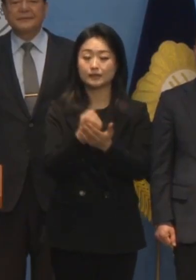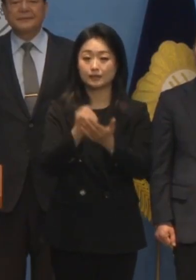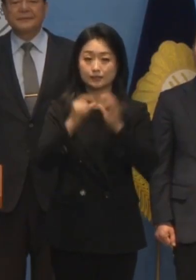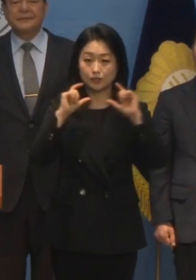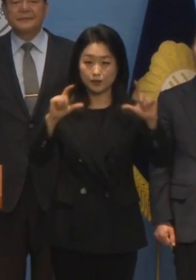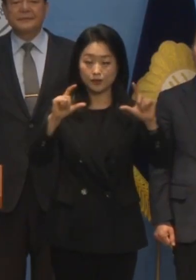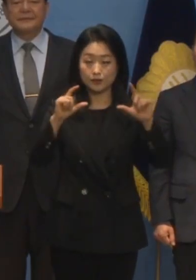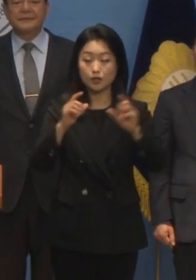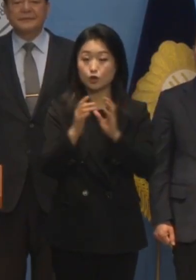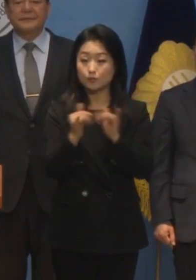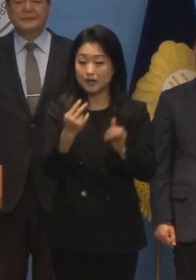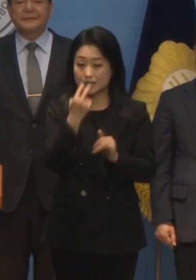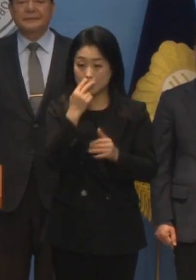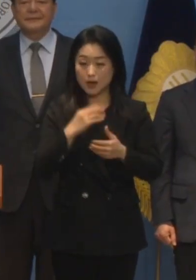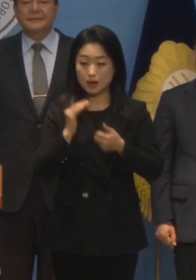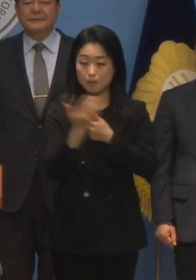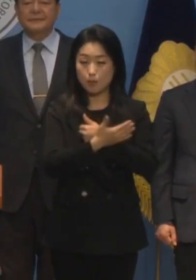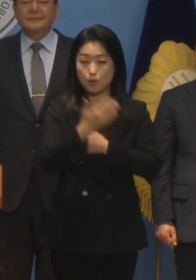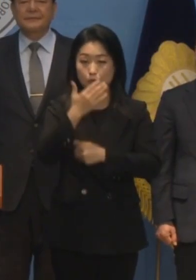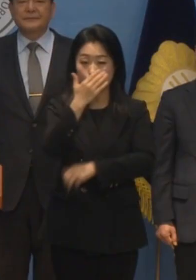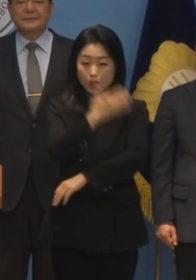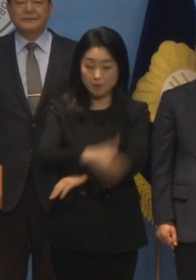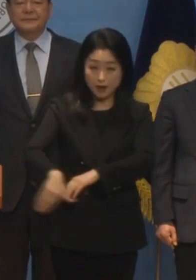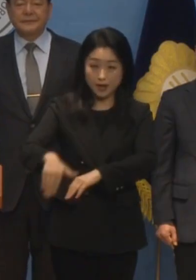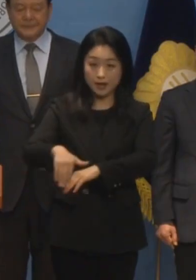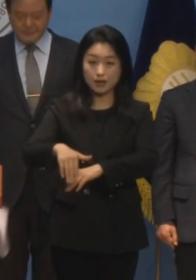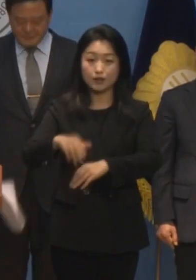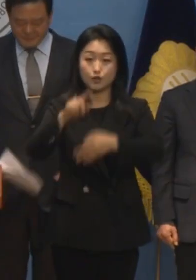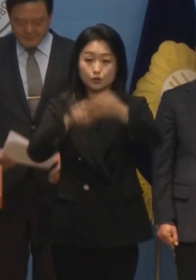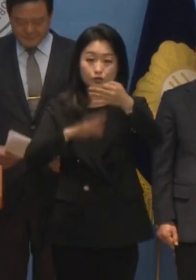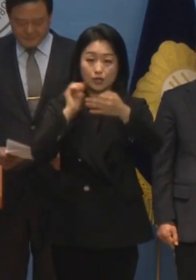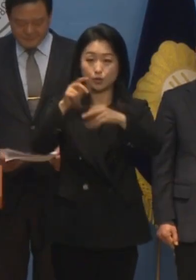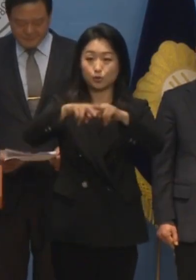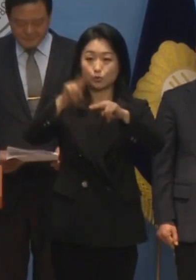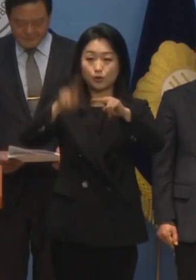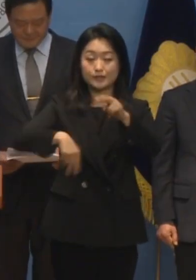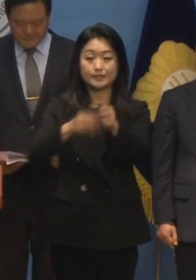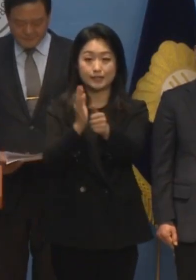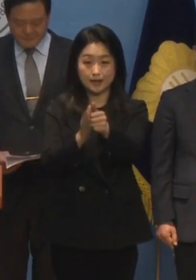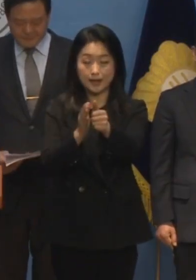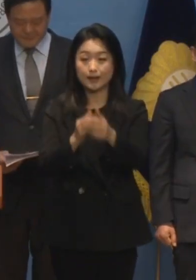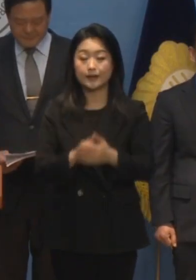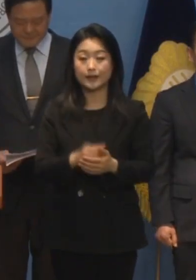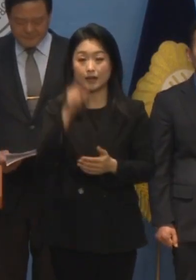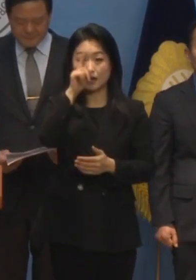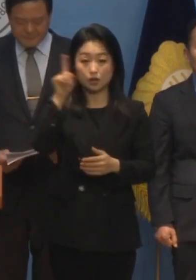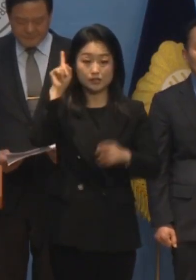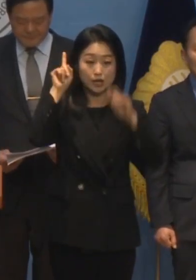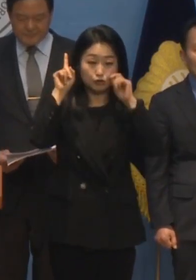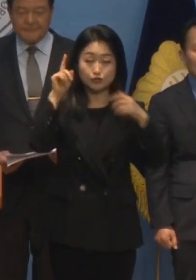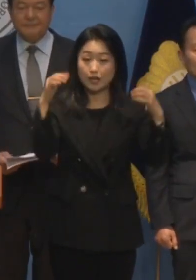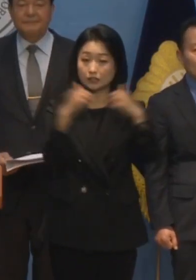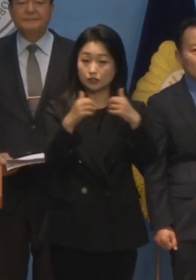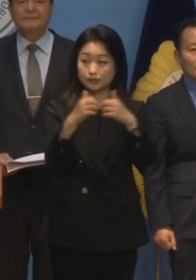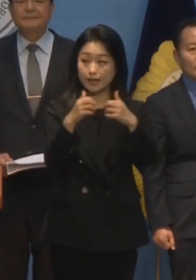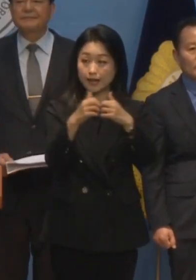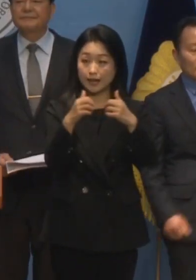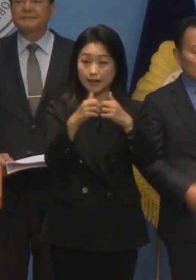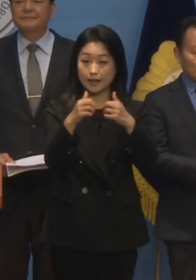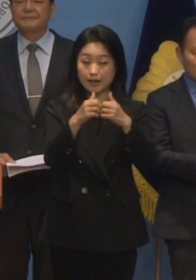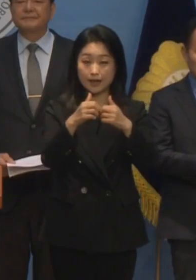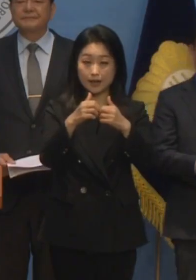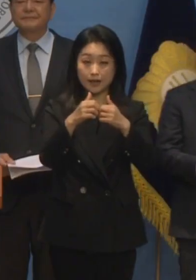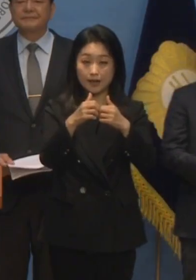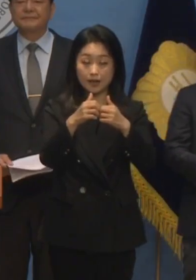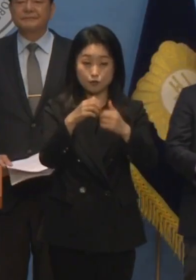예면하는 윤석열 대통령은 즉각 퇴진하라. 러시아 우크라이나 전쟁의 불씨를